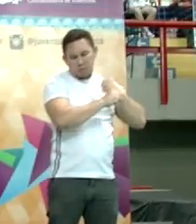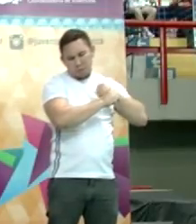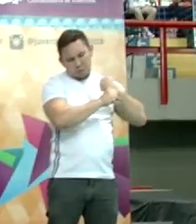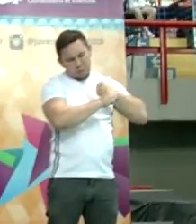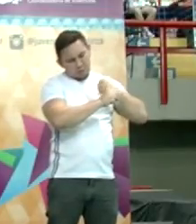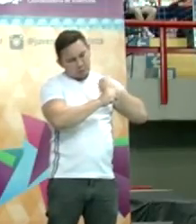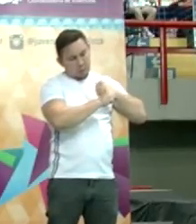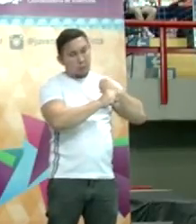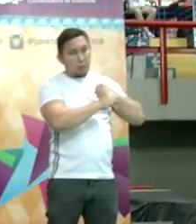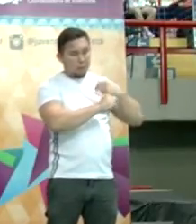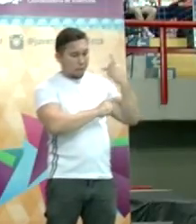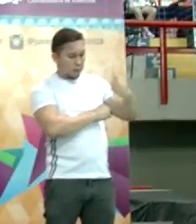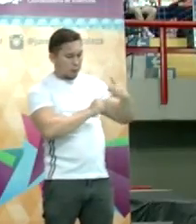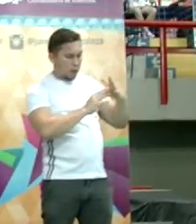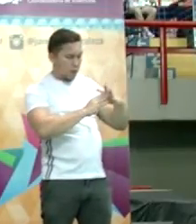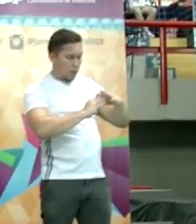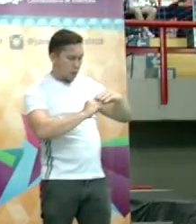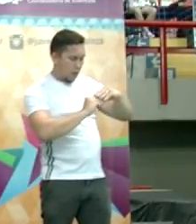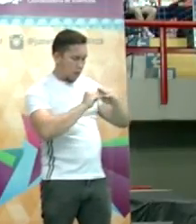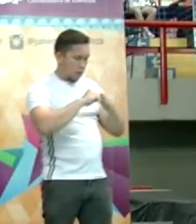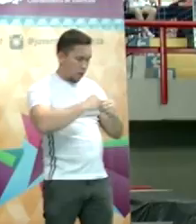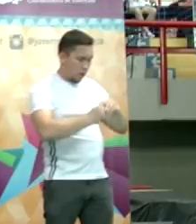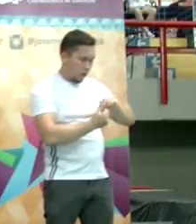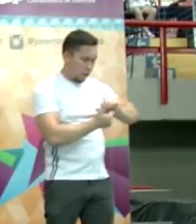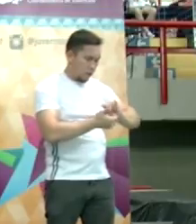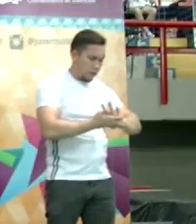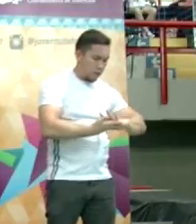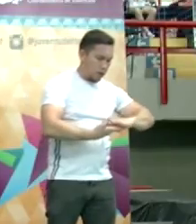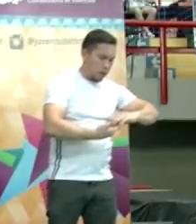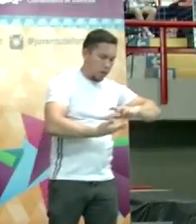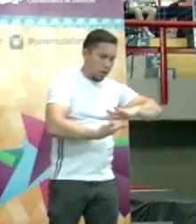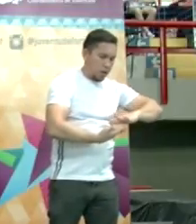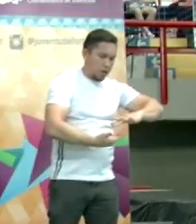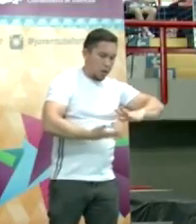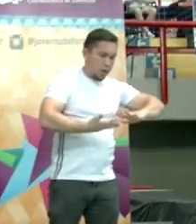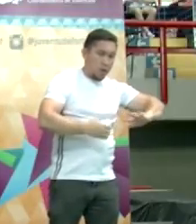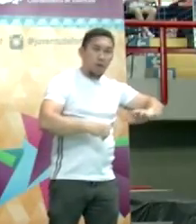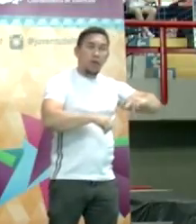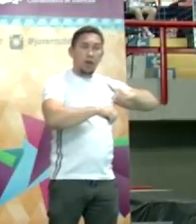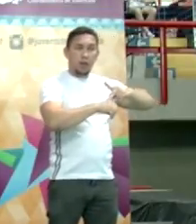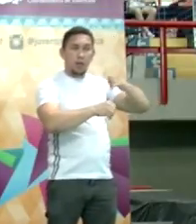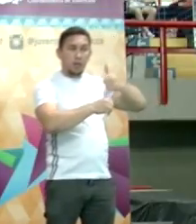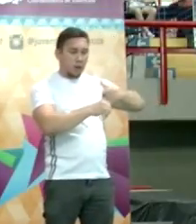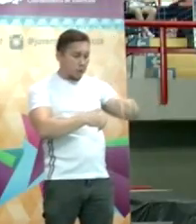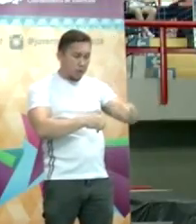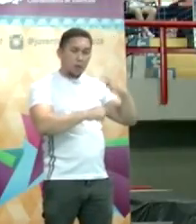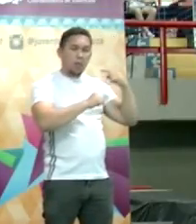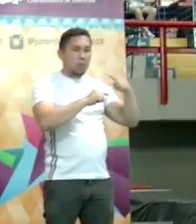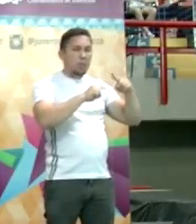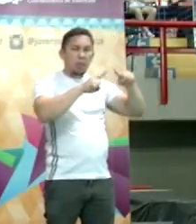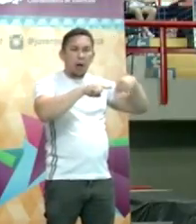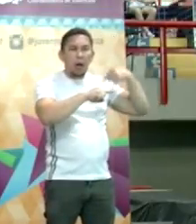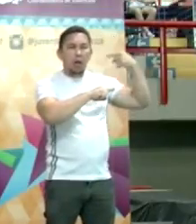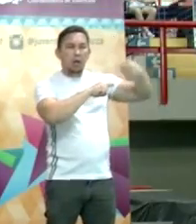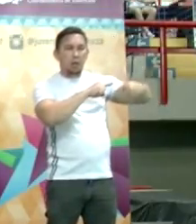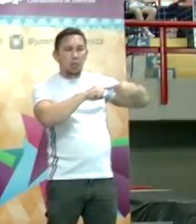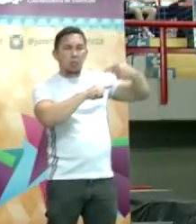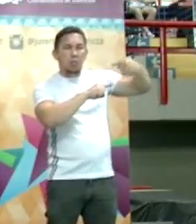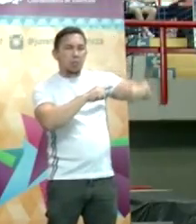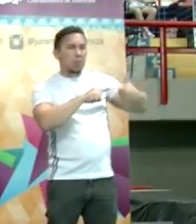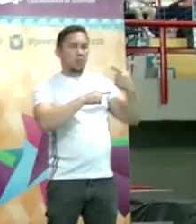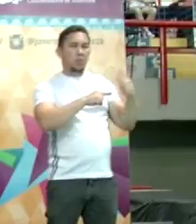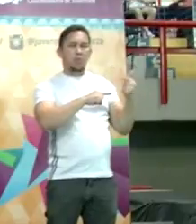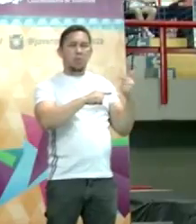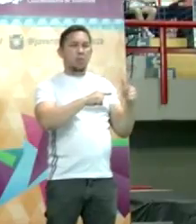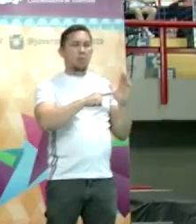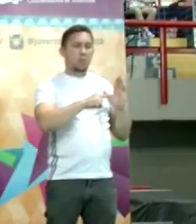tempo, essa matéria orgânica vira petróleo. Então, o petróleo é um combustível não renovável a curto prazo, então